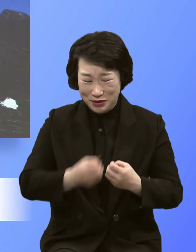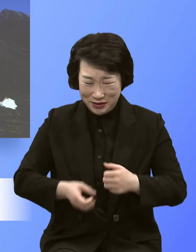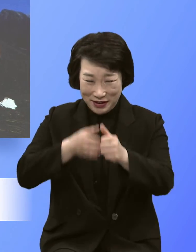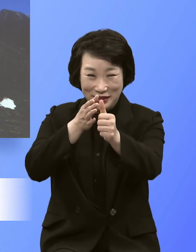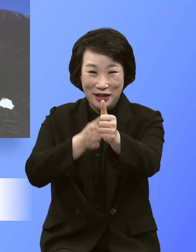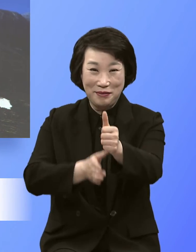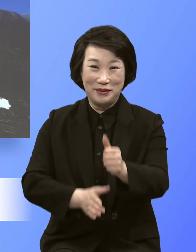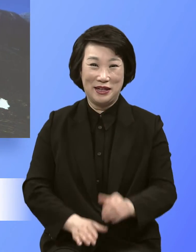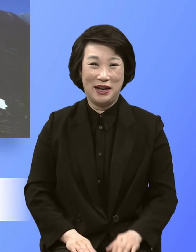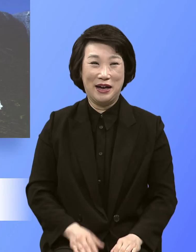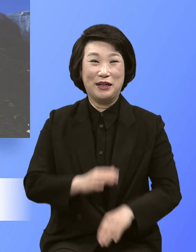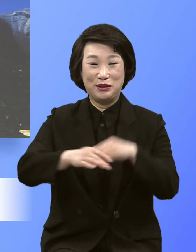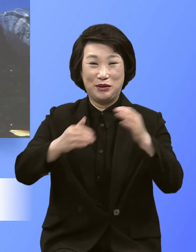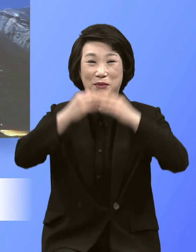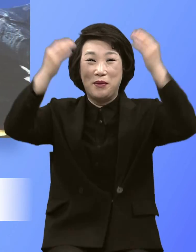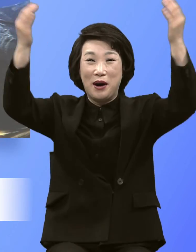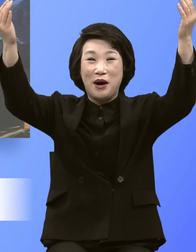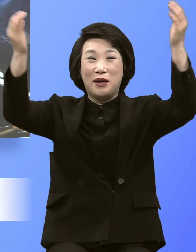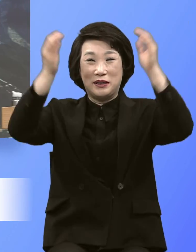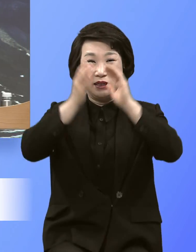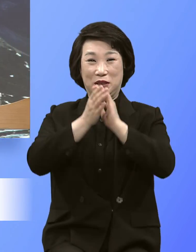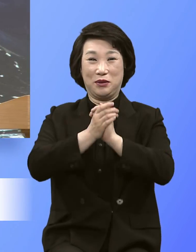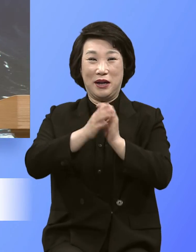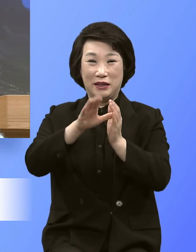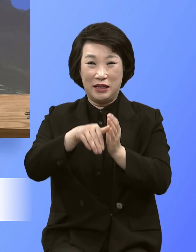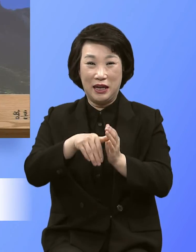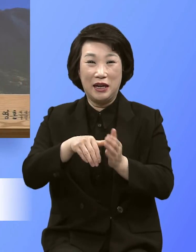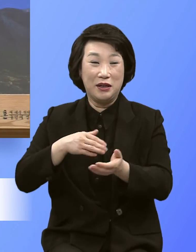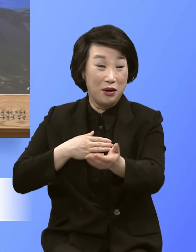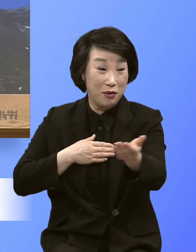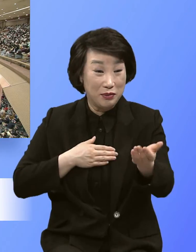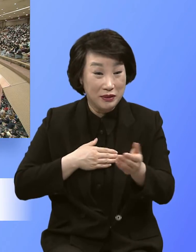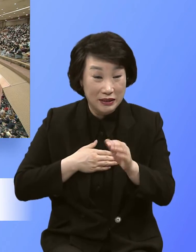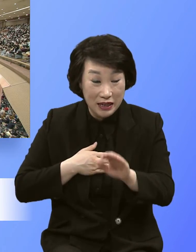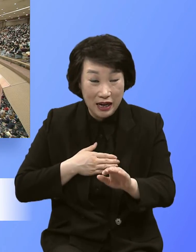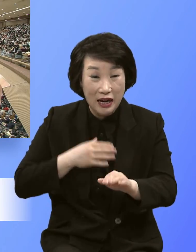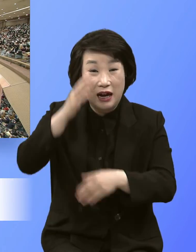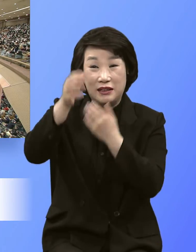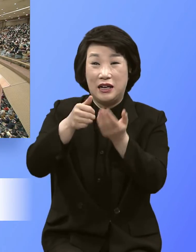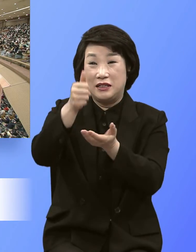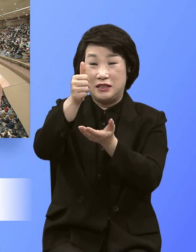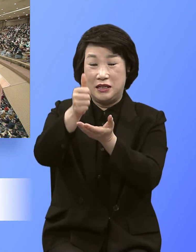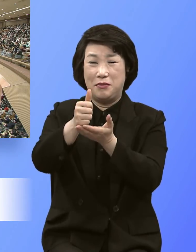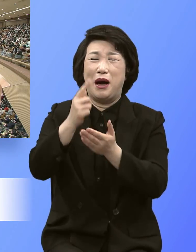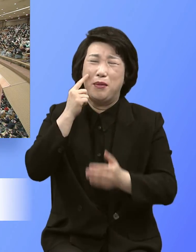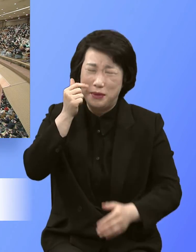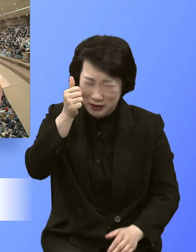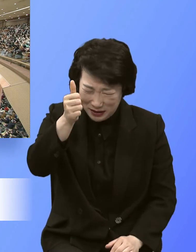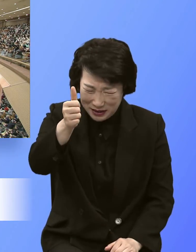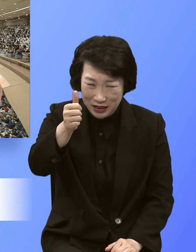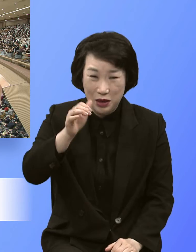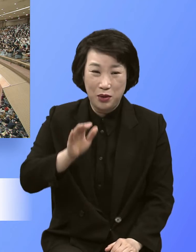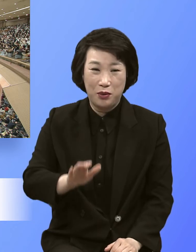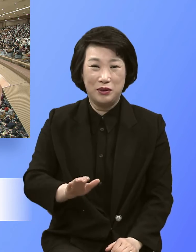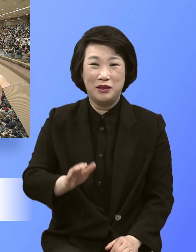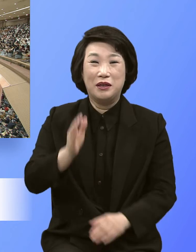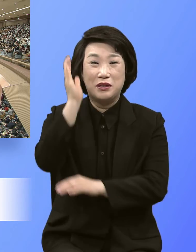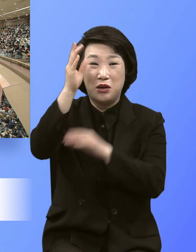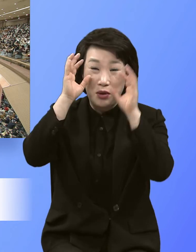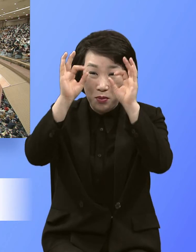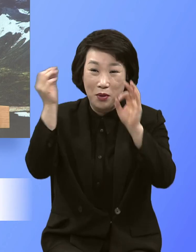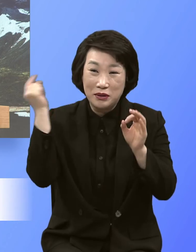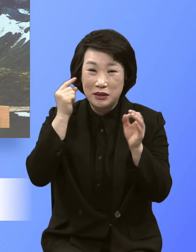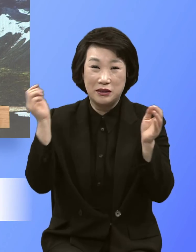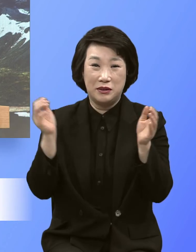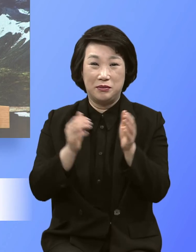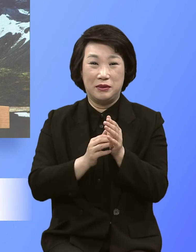축원합니다. 두 손 번쩍 들고, 하나님, 우리 아버지 오늘 말씀